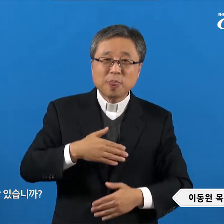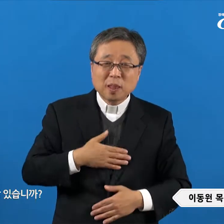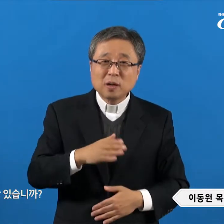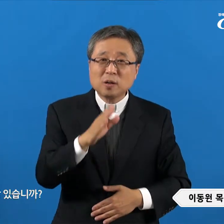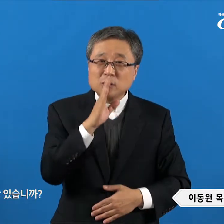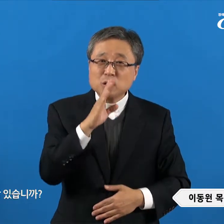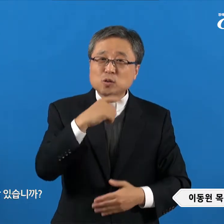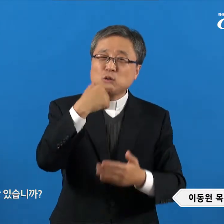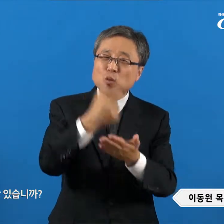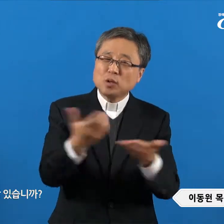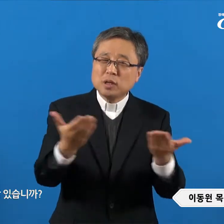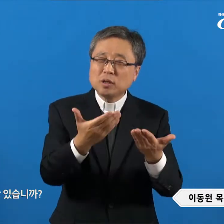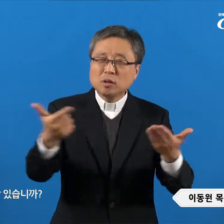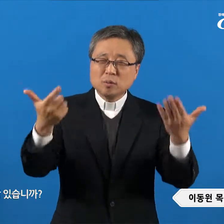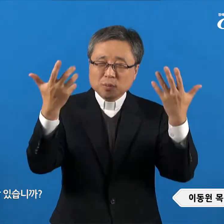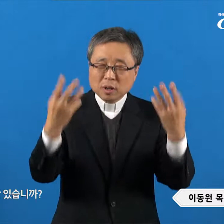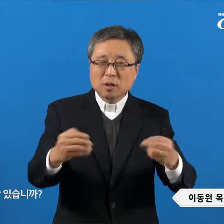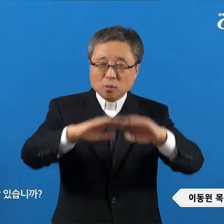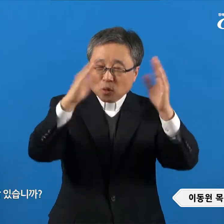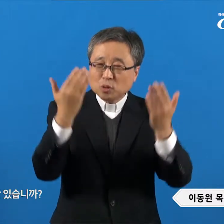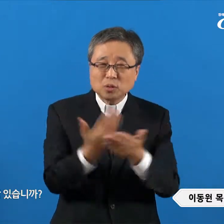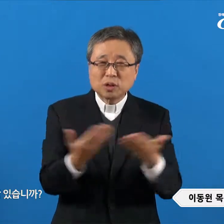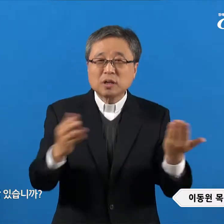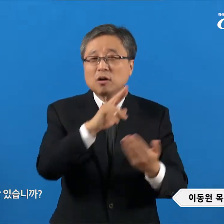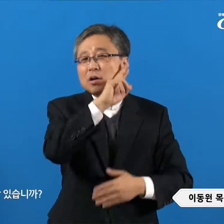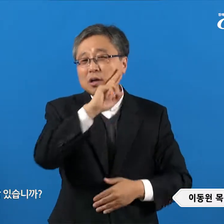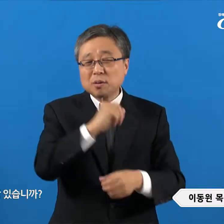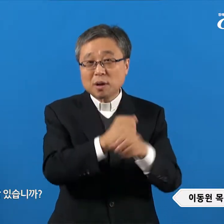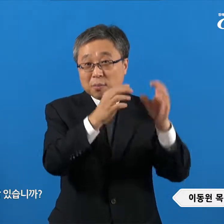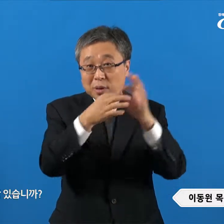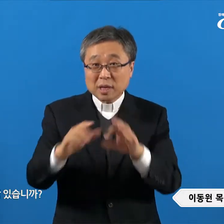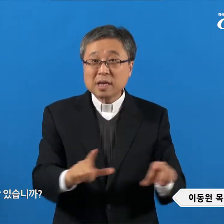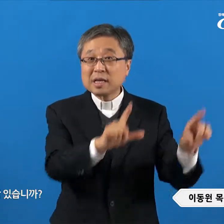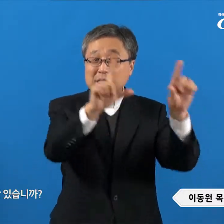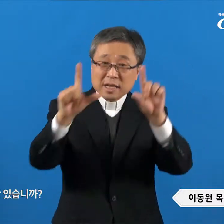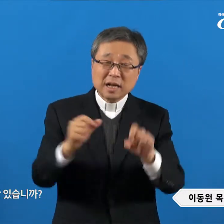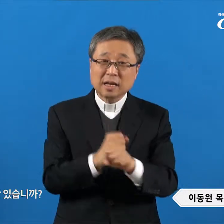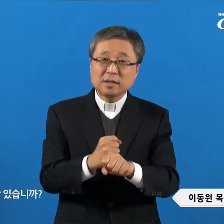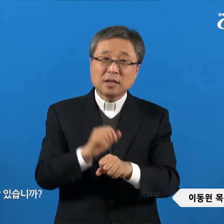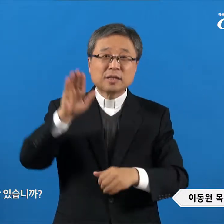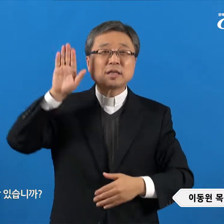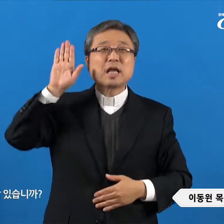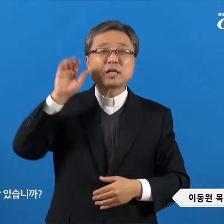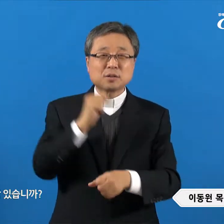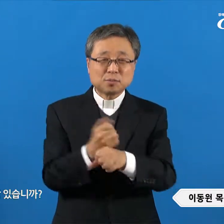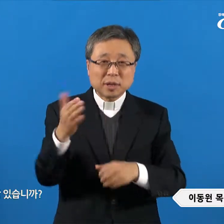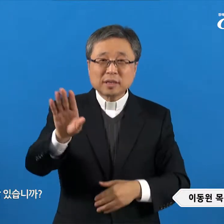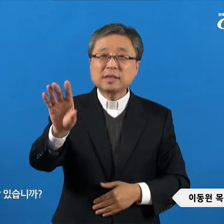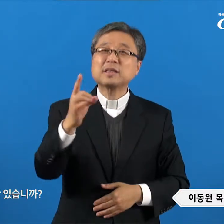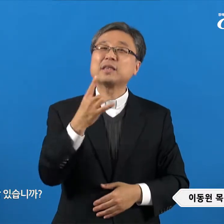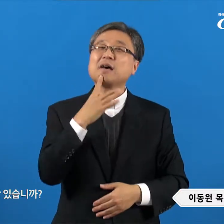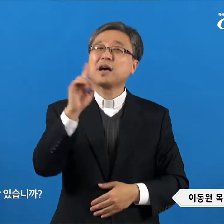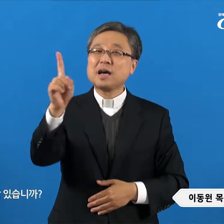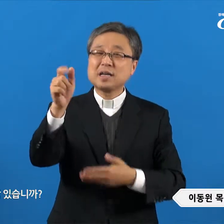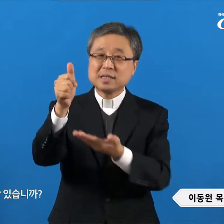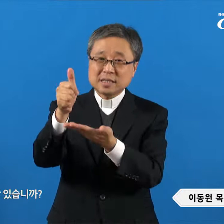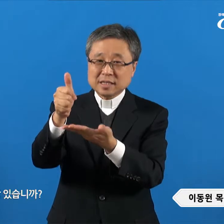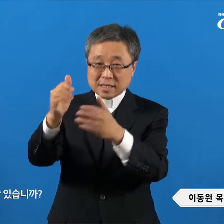하도 많아 이제는 모든 것을 의심하면서 살아야 하겠다고 다짐하지만 딱 한 사람, 나를 믿어주는